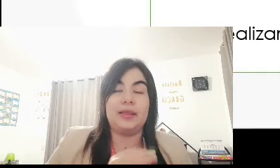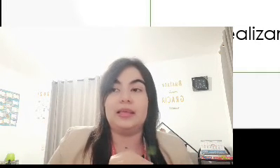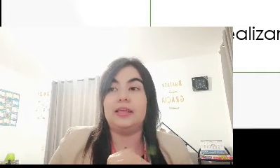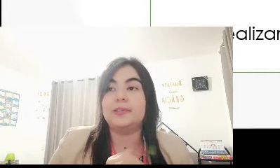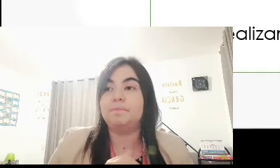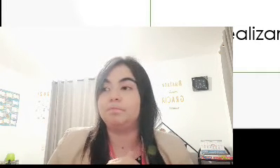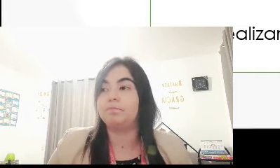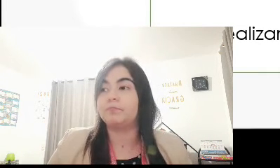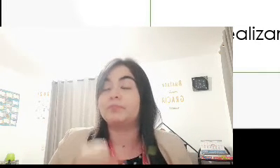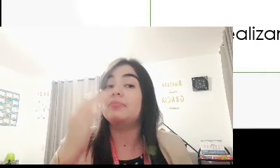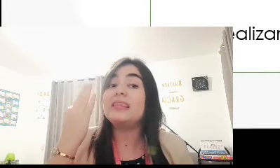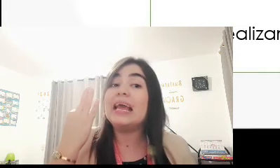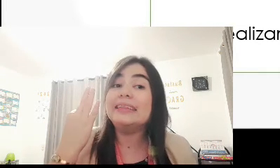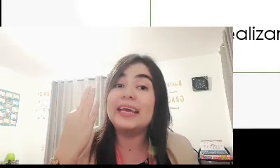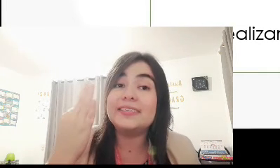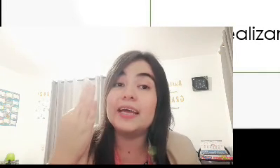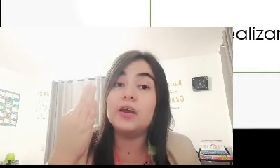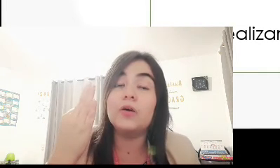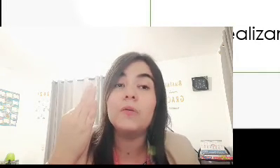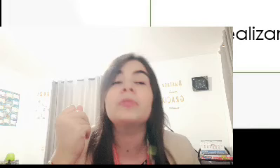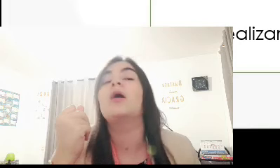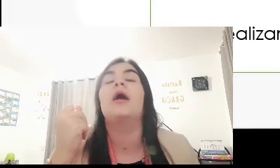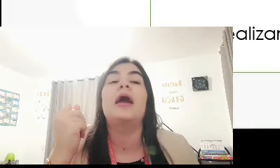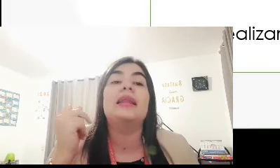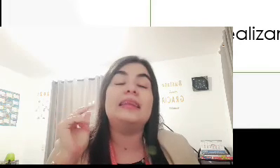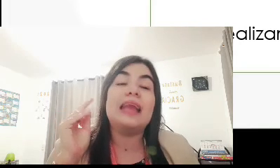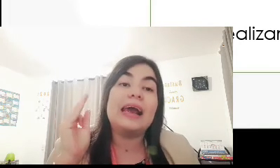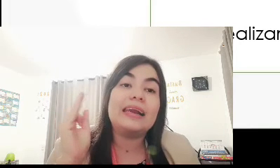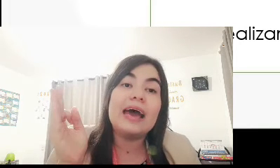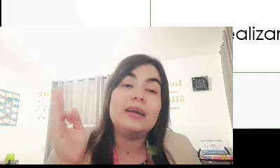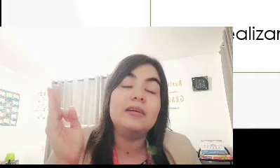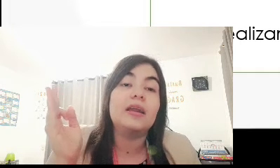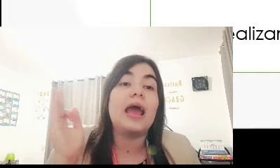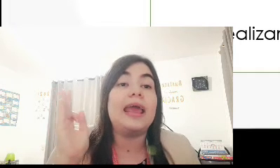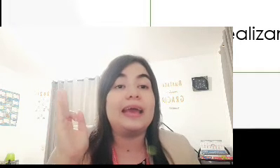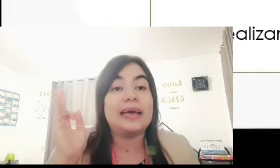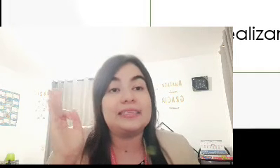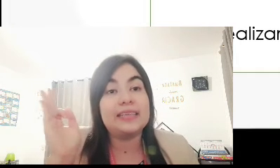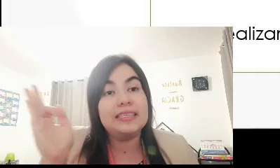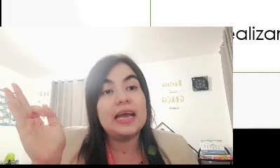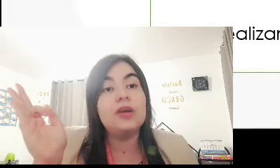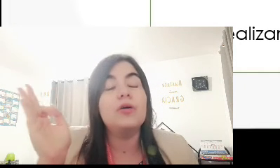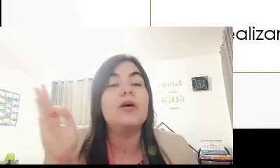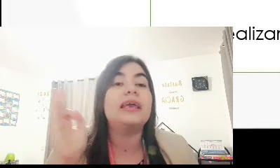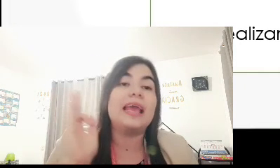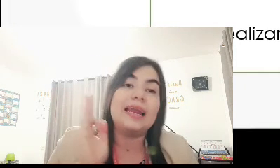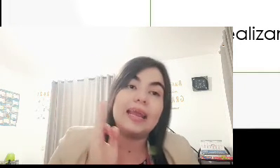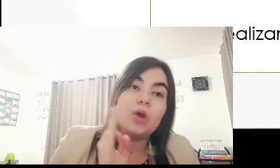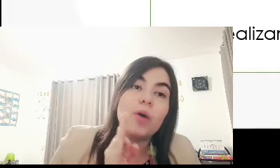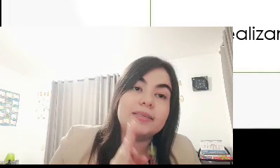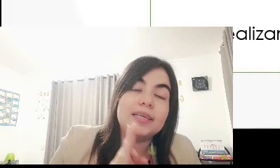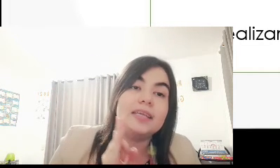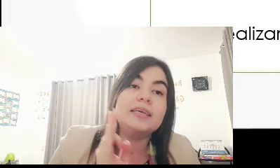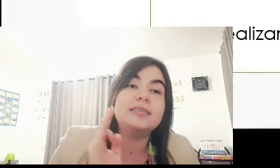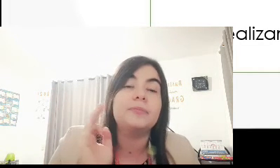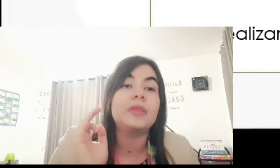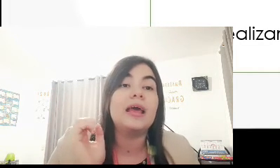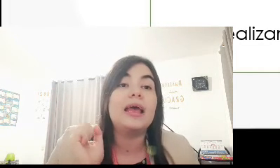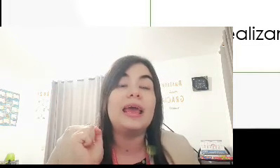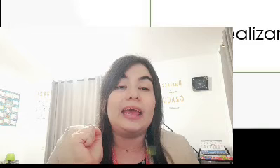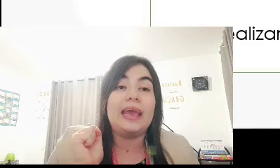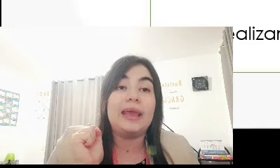señas aprendidas. Tercero, narrar en castellano y en lengua de